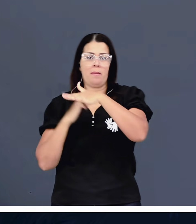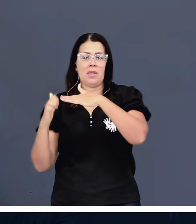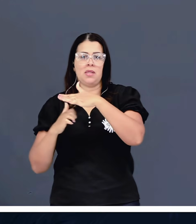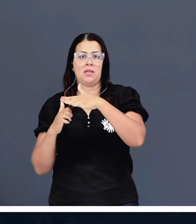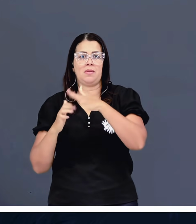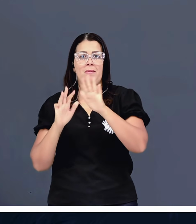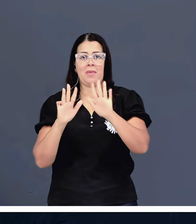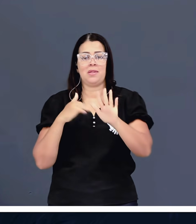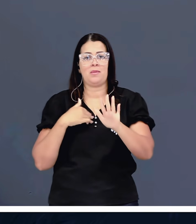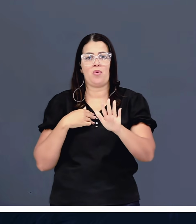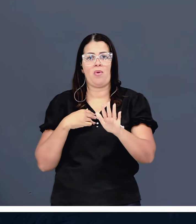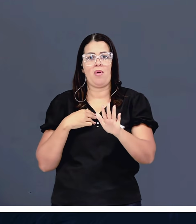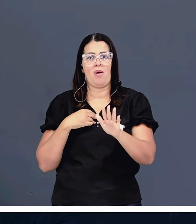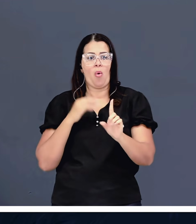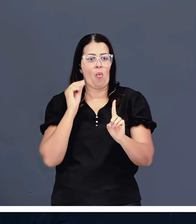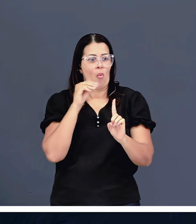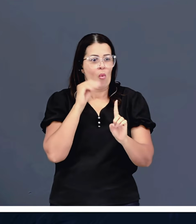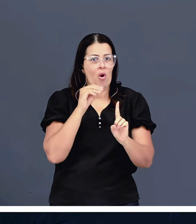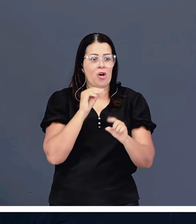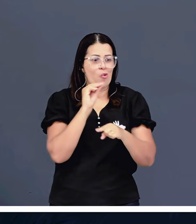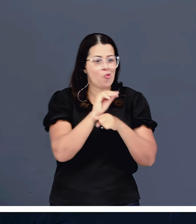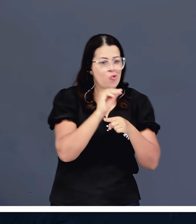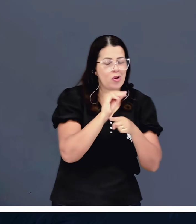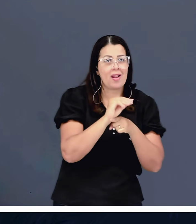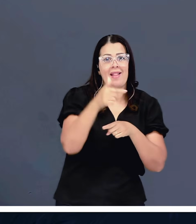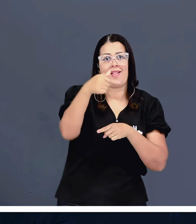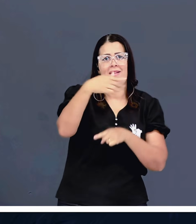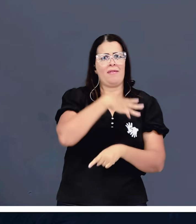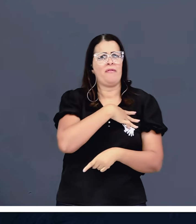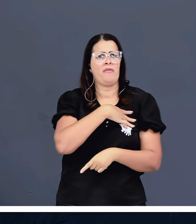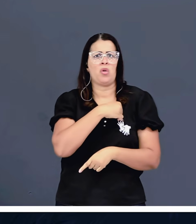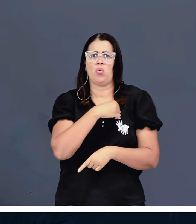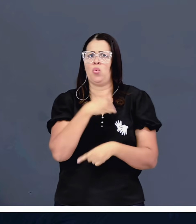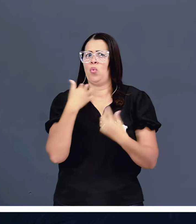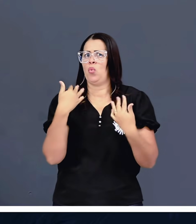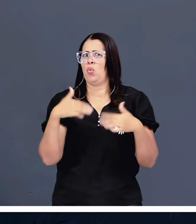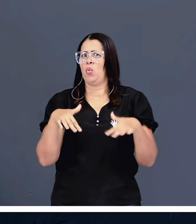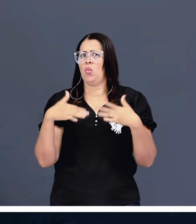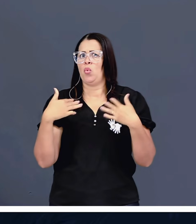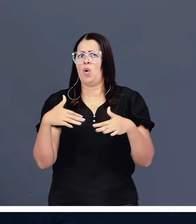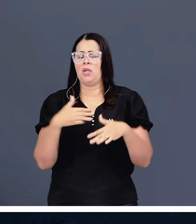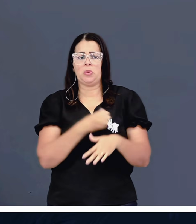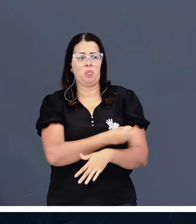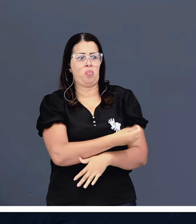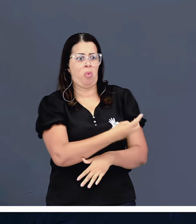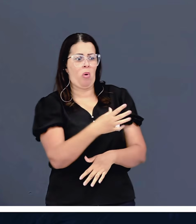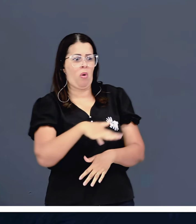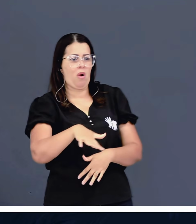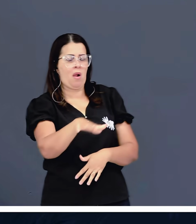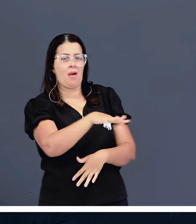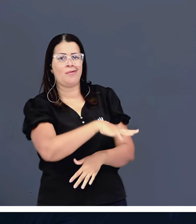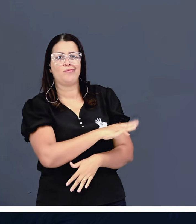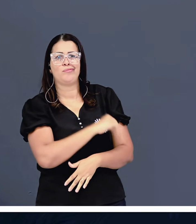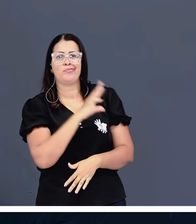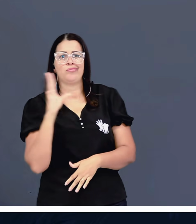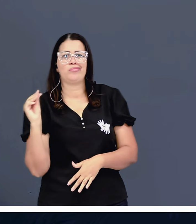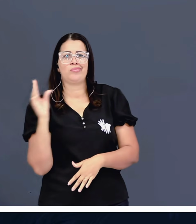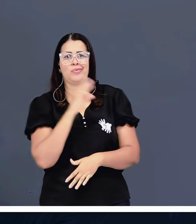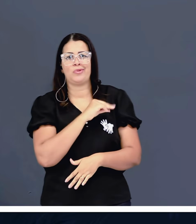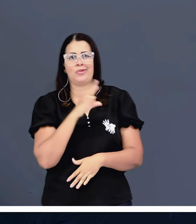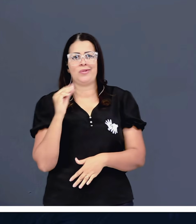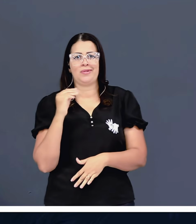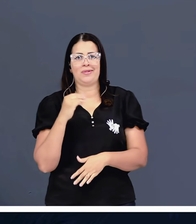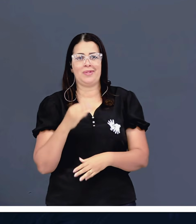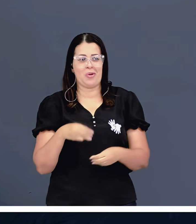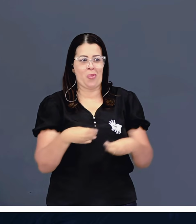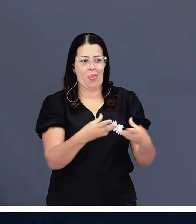Mas sustentar uma família de 7. Ainda mais a maior parte adolescente, gente. Colocar comida no